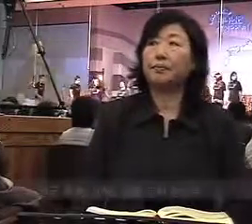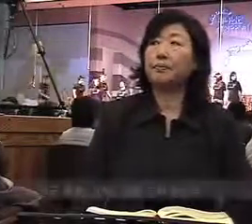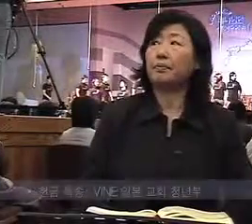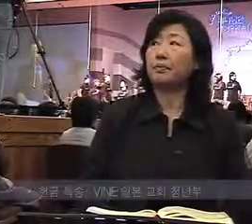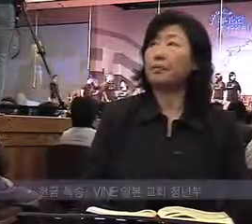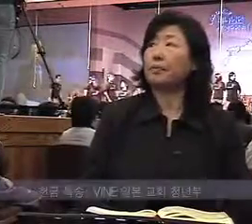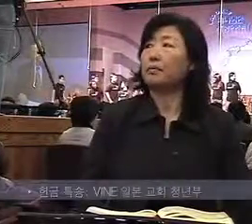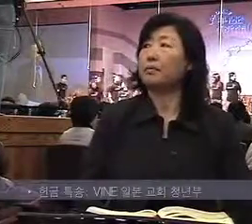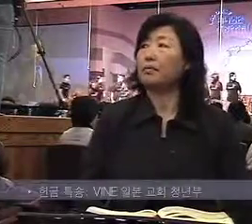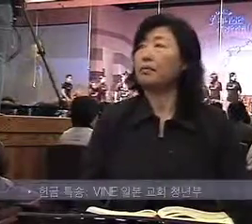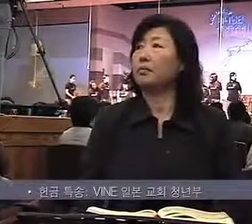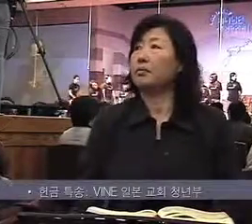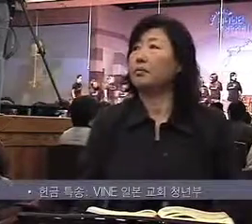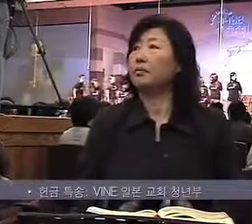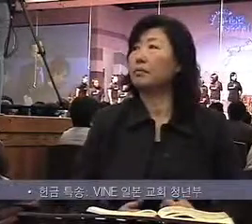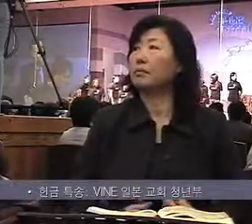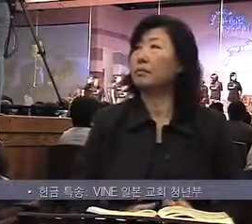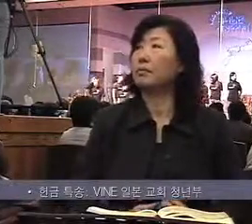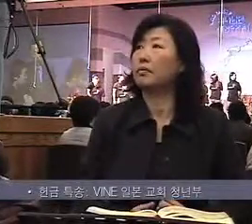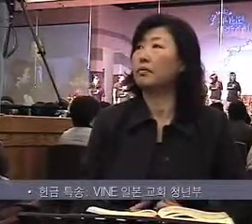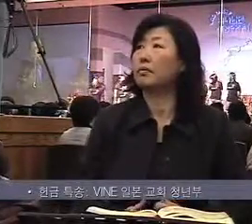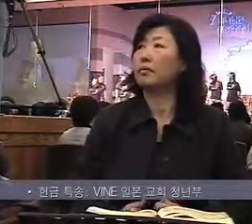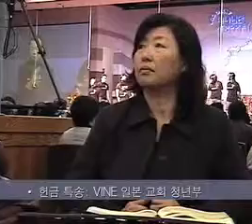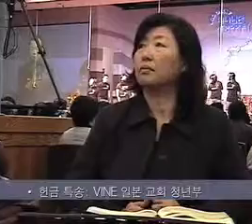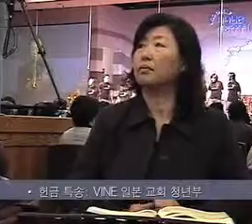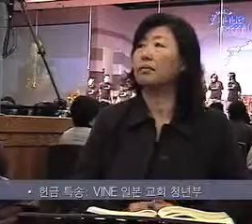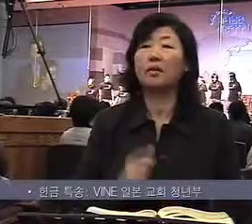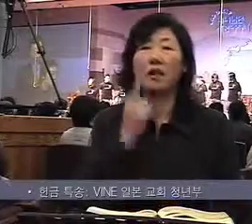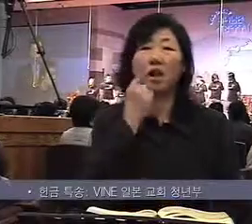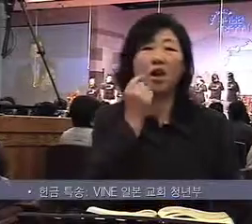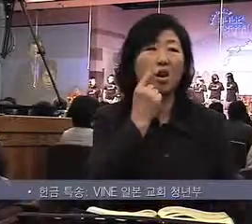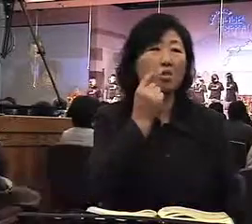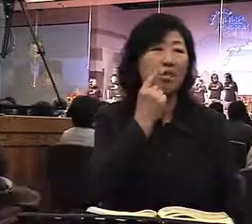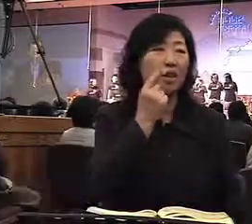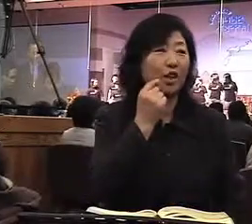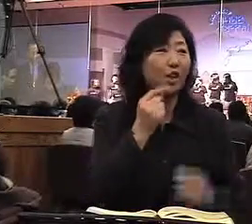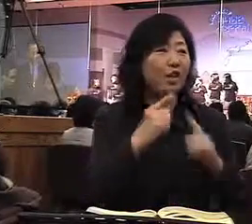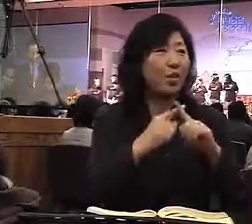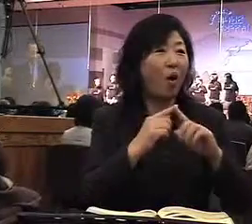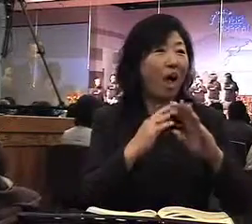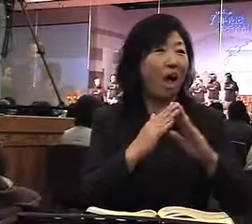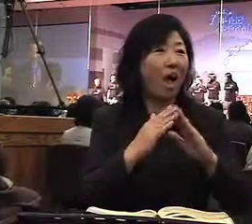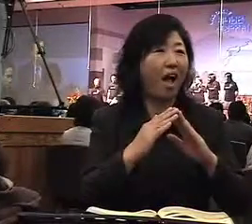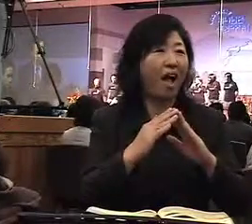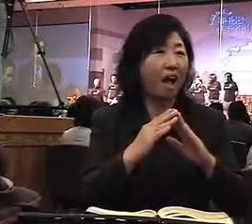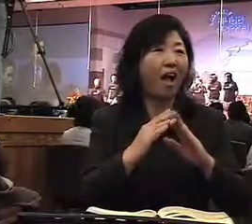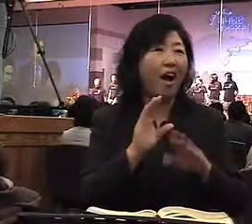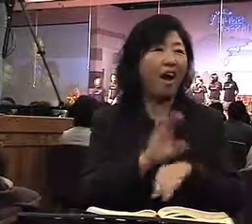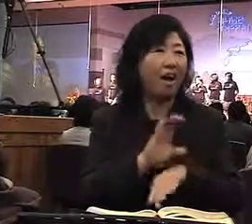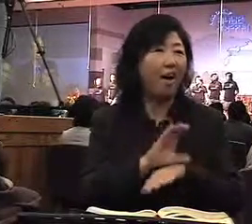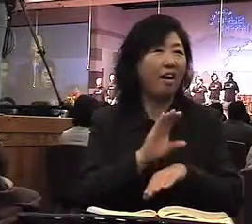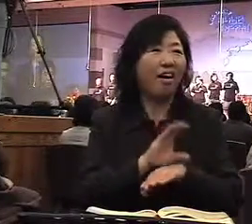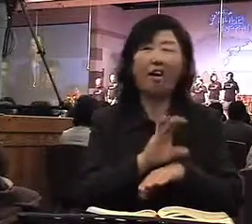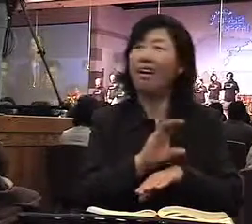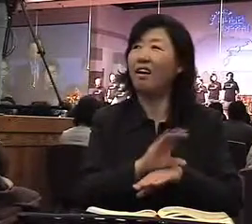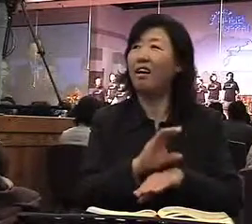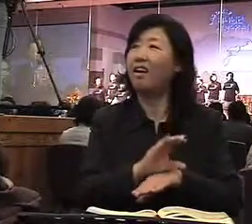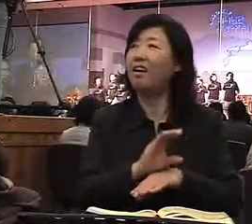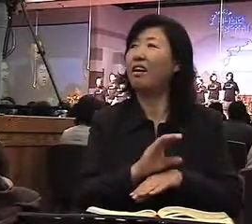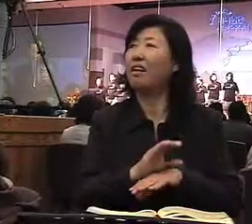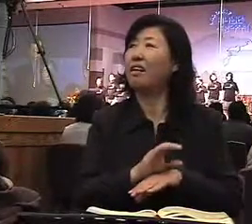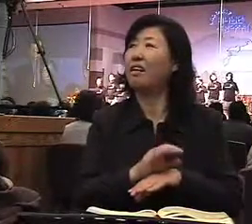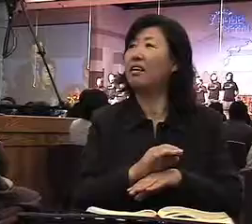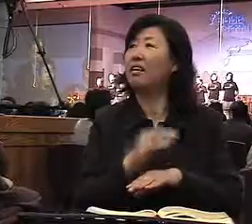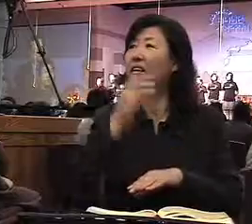헌금 소모로는 와인 인터내셔널 처치 일본인 교회가 되는데요. 지난 2월달 우리 교회와 함께